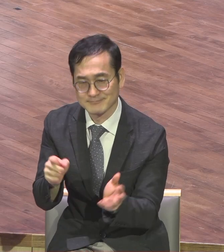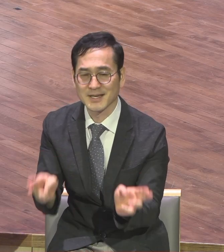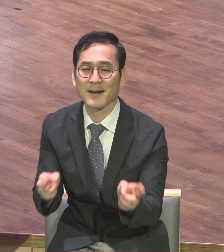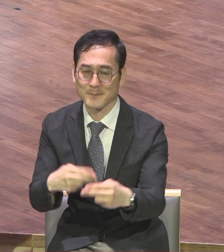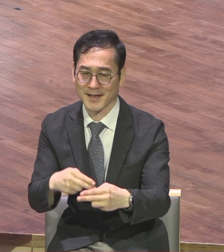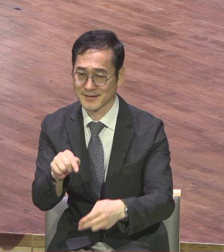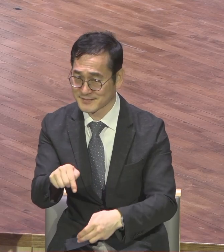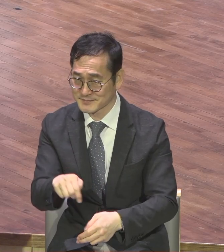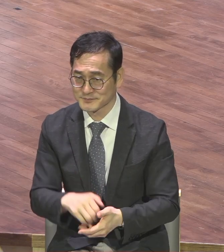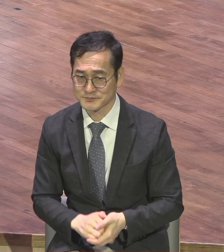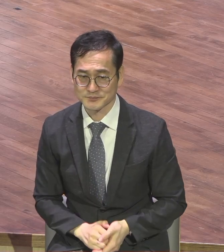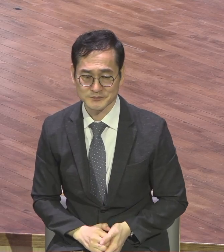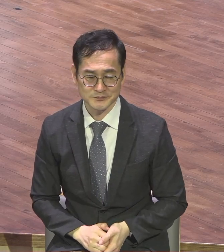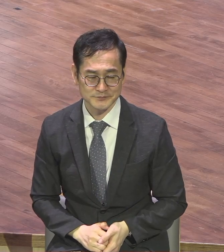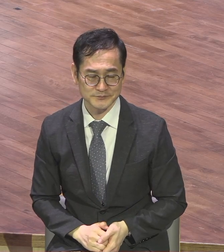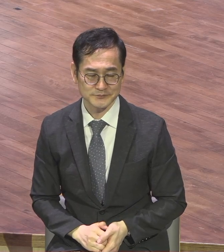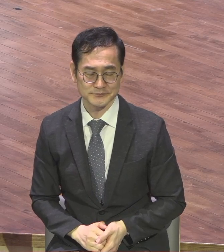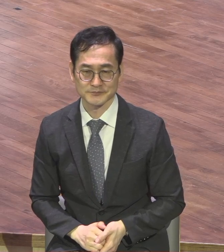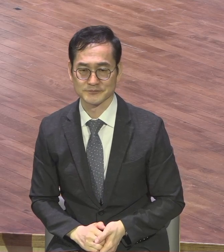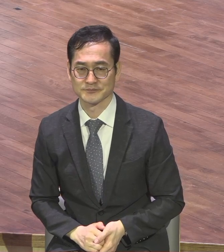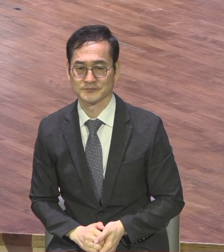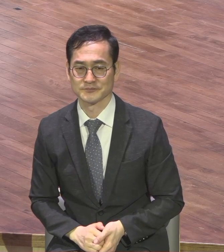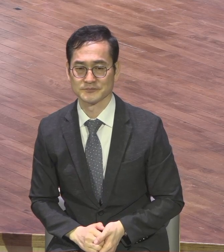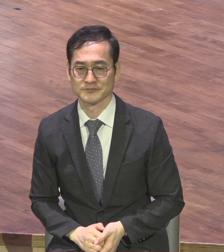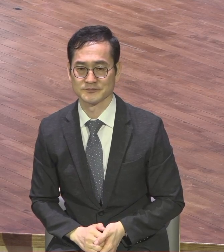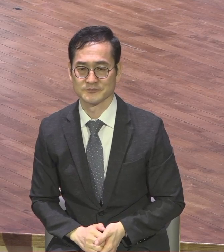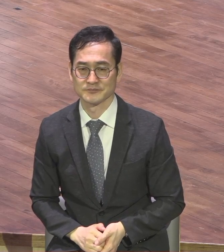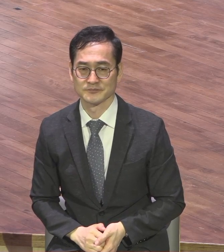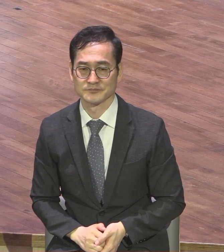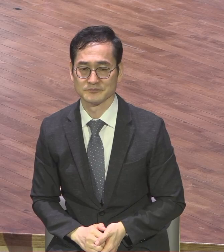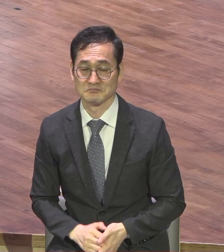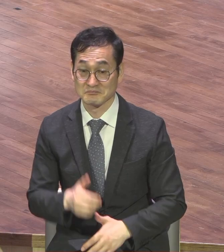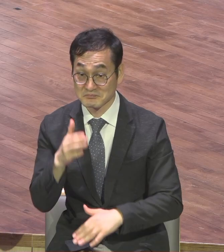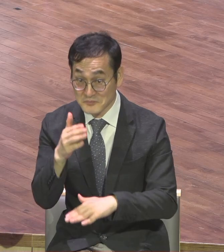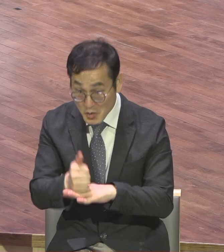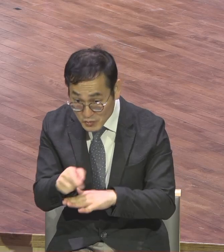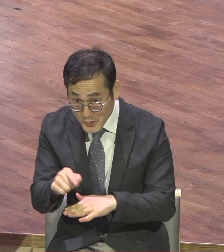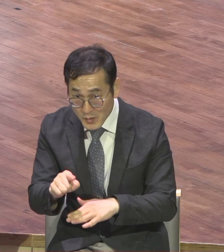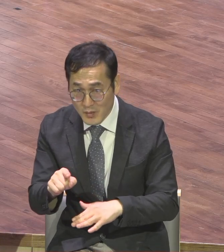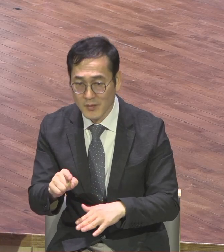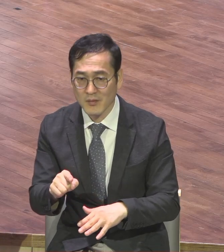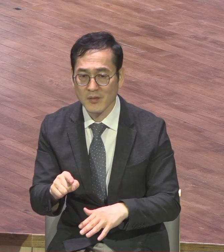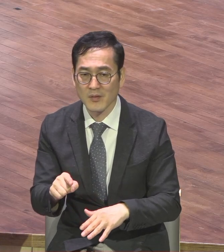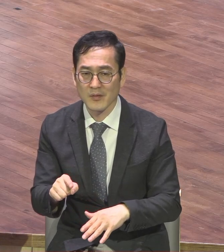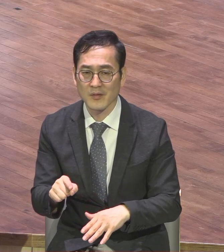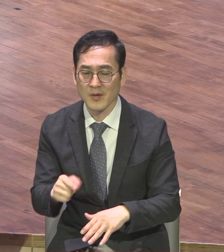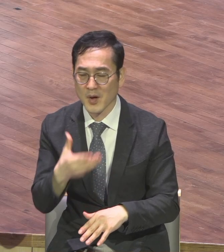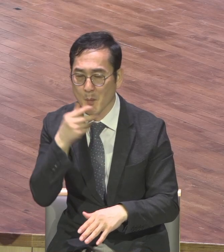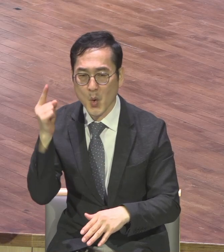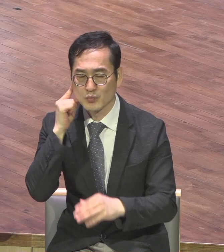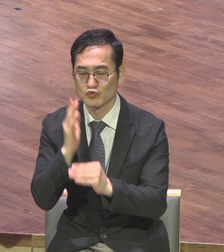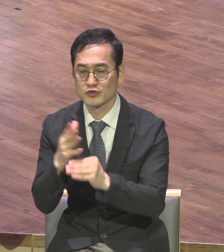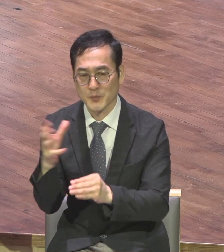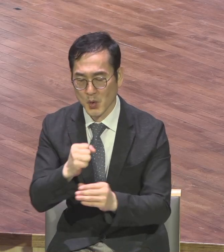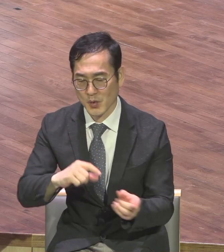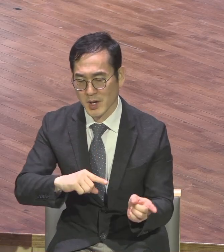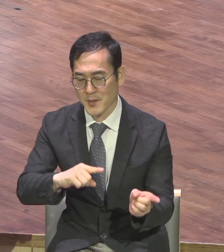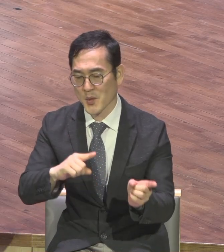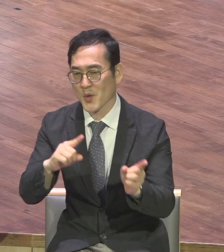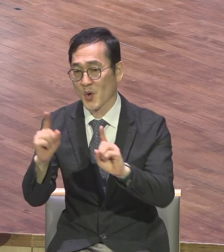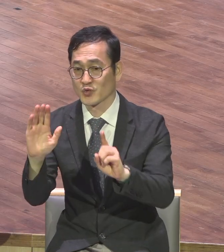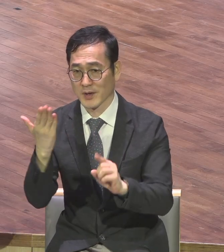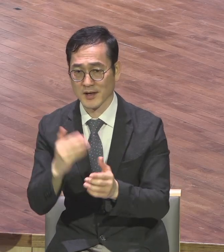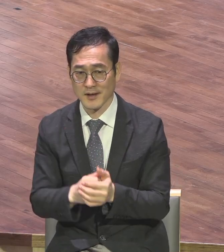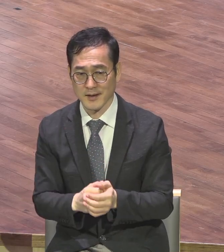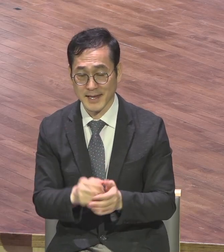이 시간을 통해서 어떤 일이 나느냐. 놀라운 치유와 회복이 일어납니다. 말씀의 능력으로.